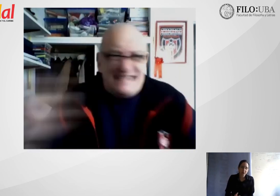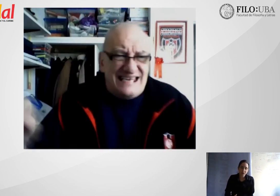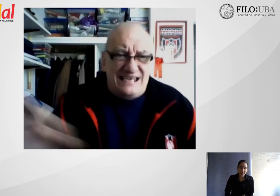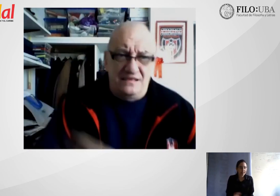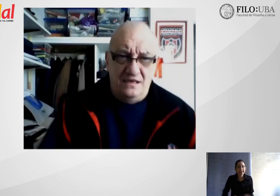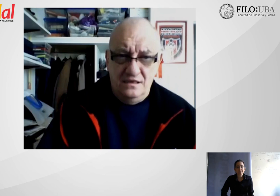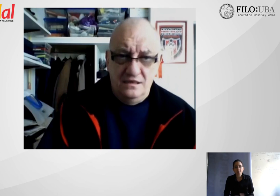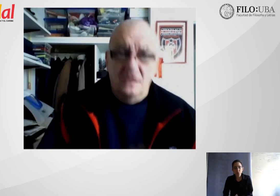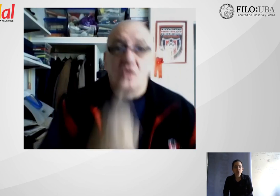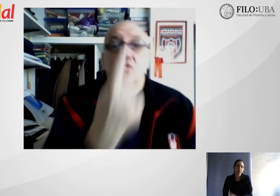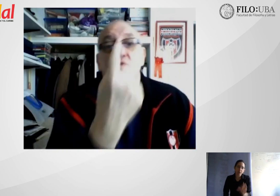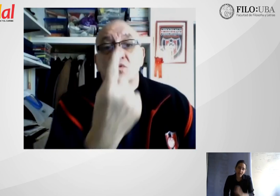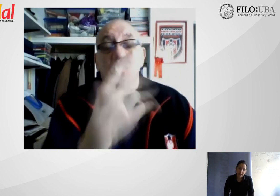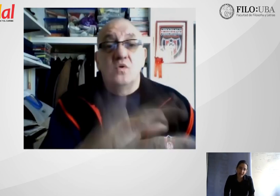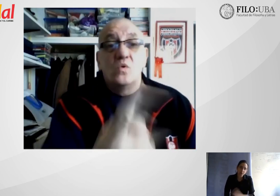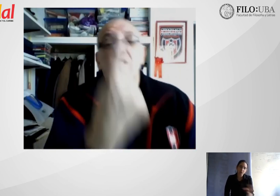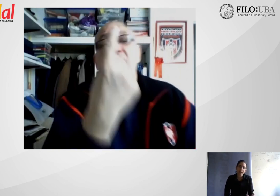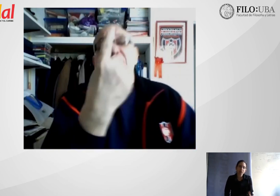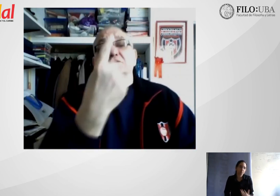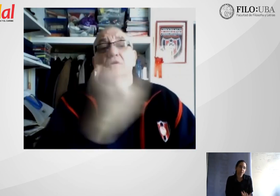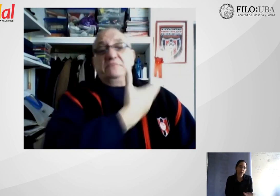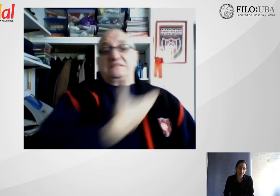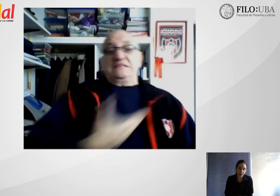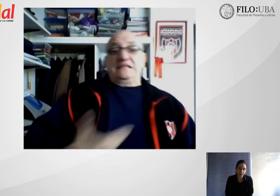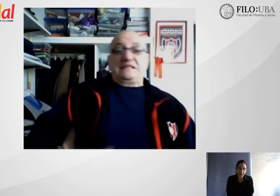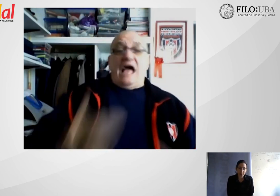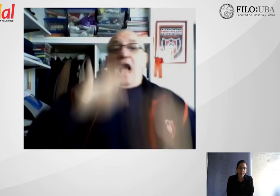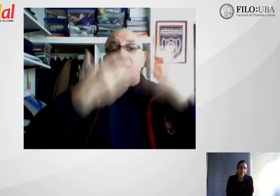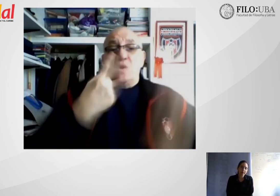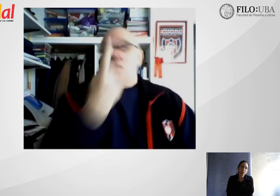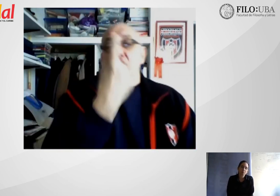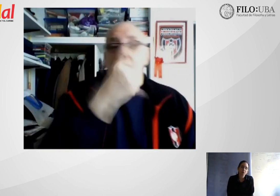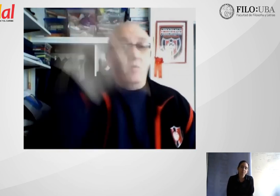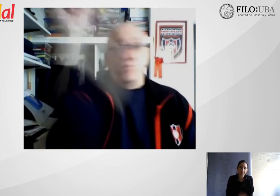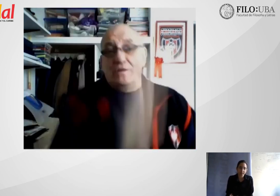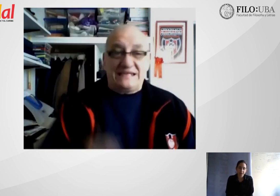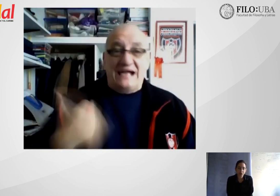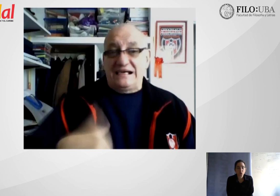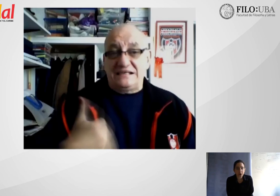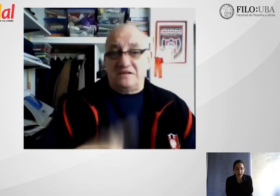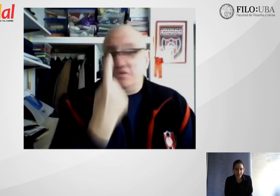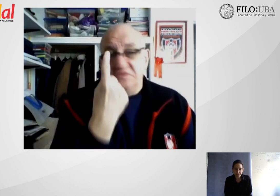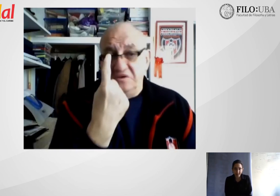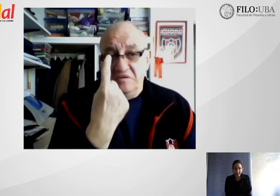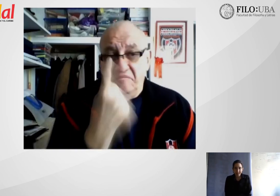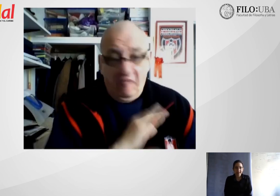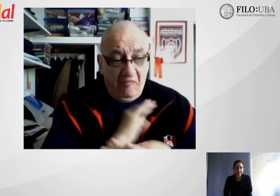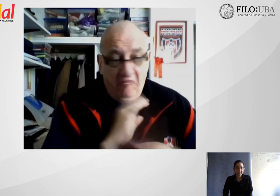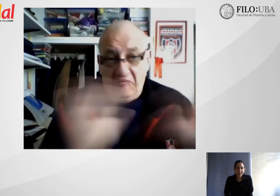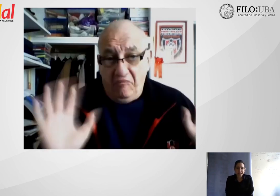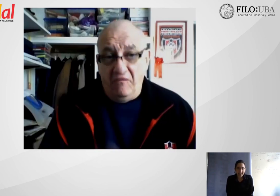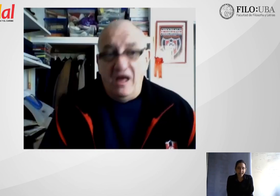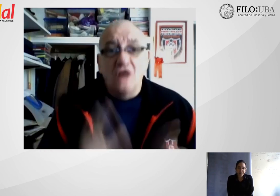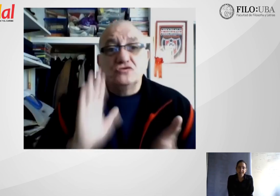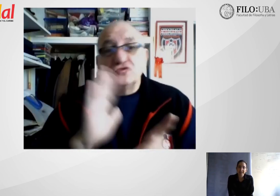pero la verdad que cambia mucho entre lo que es la ciudad y los espacios más como rurales. Y la verdad